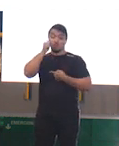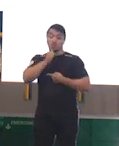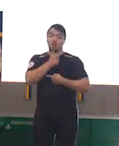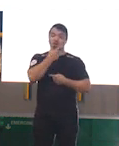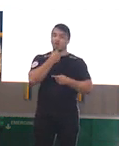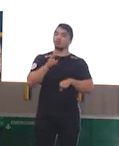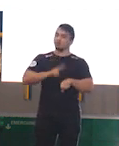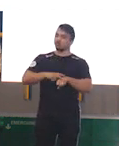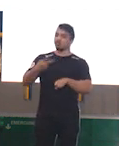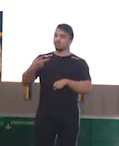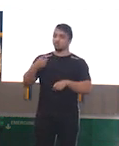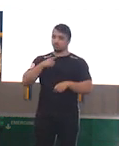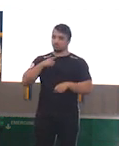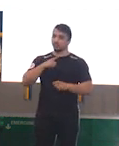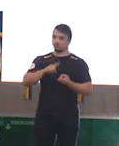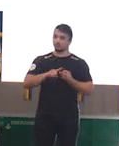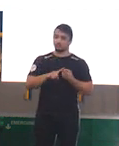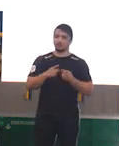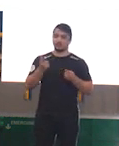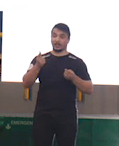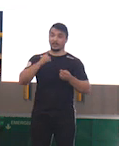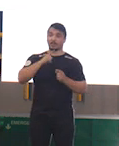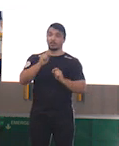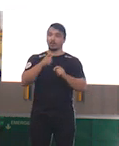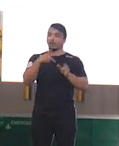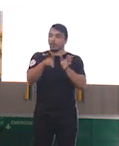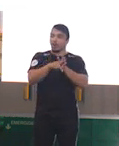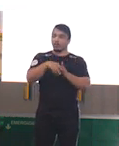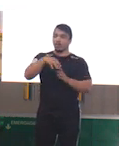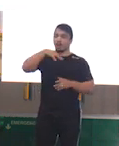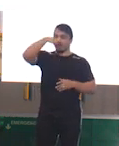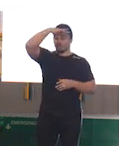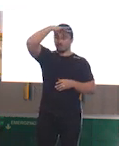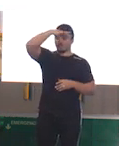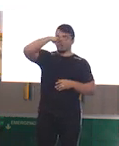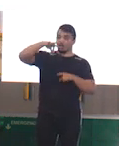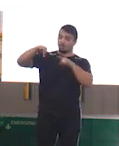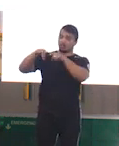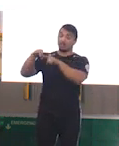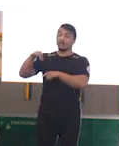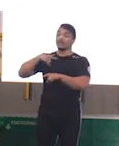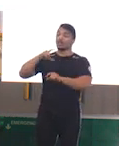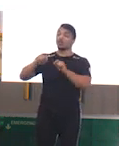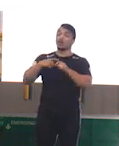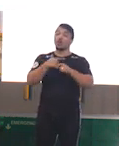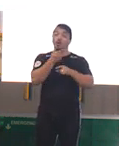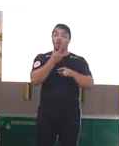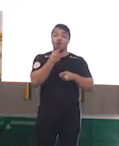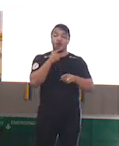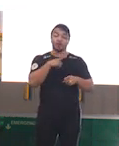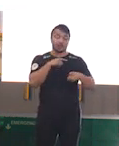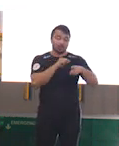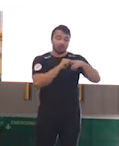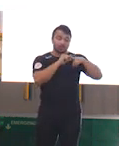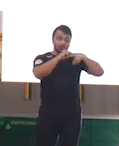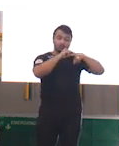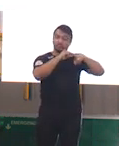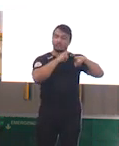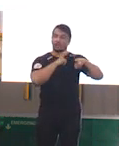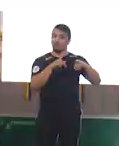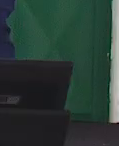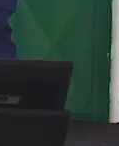o canal vaginal, que vai ser o órgão copulador feminino, o homem, a